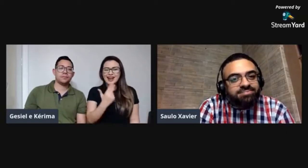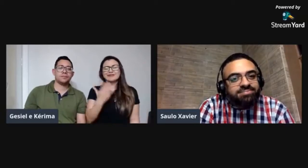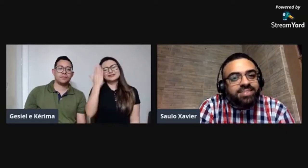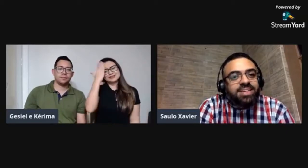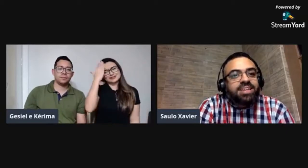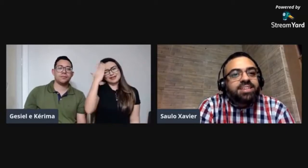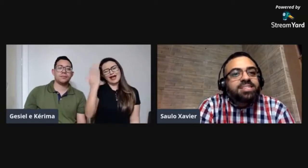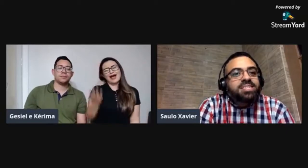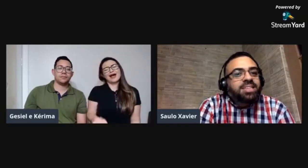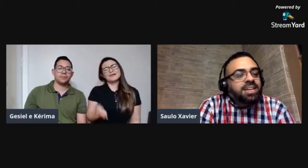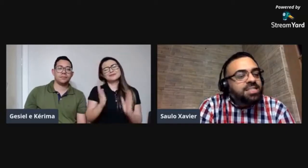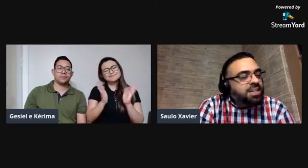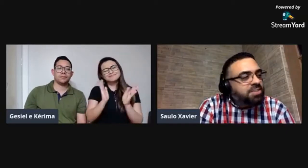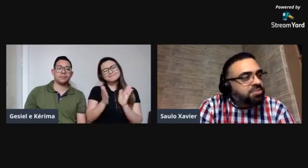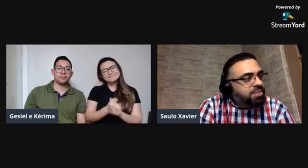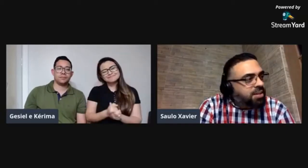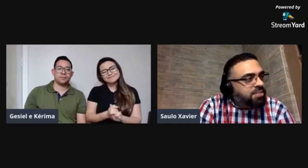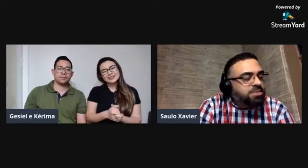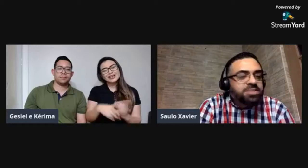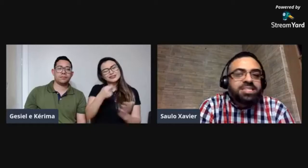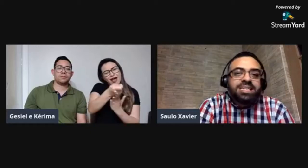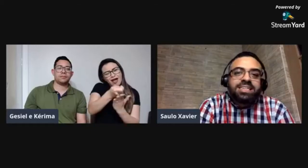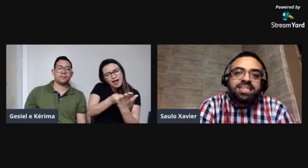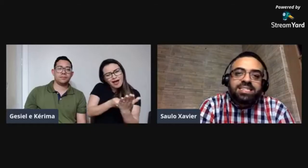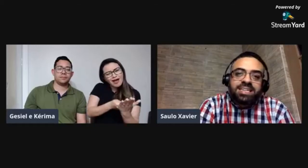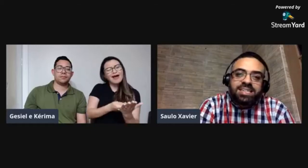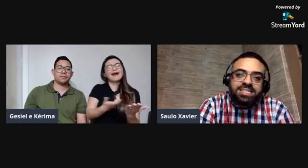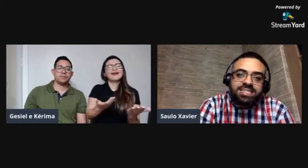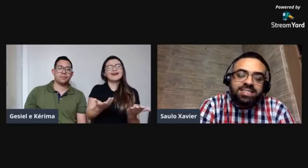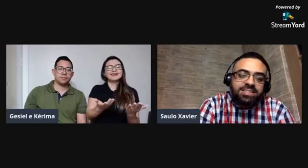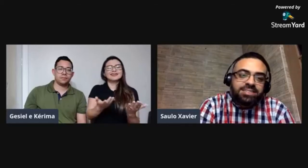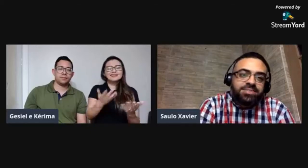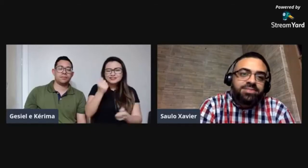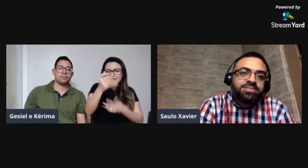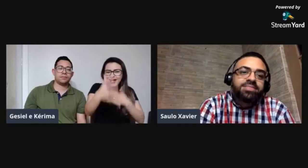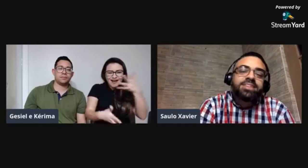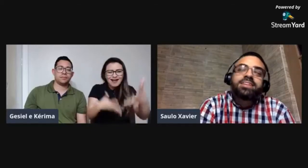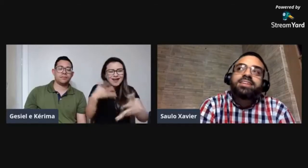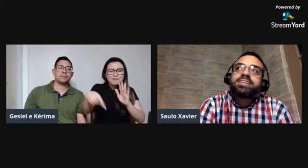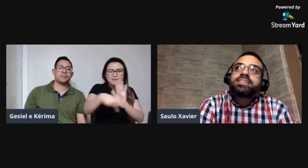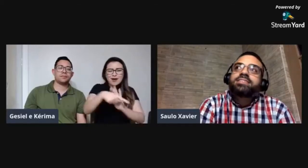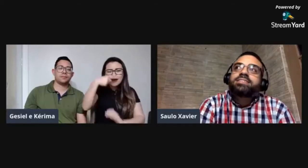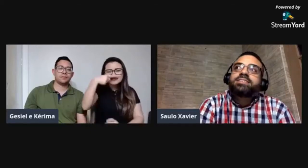língua, você já está escrevendo, você já está sinalizando.